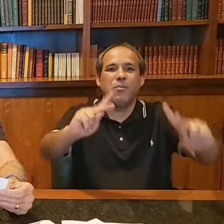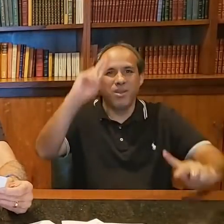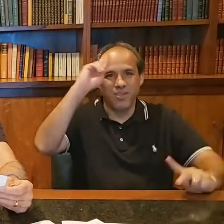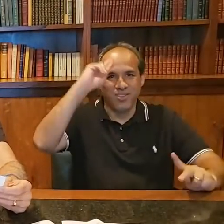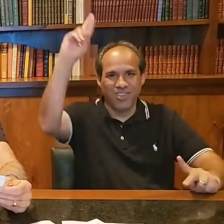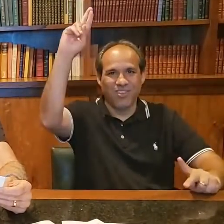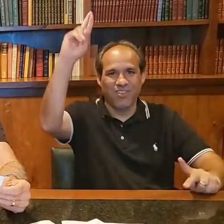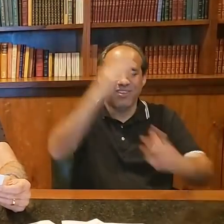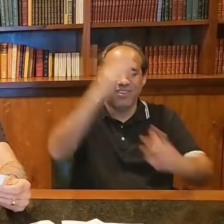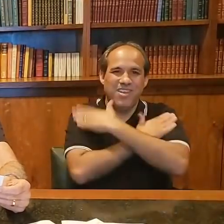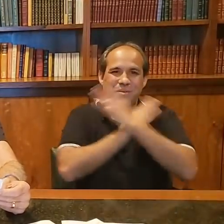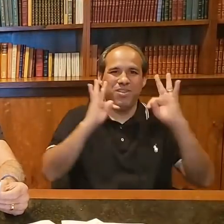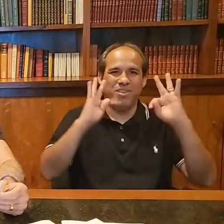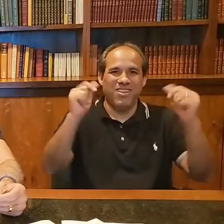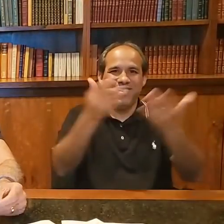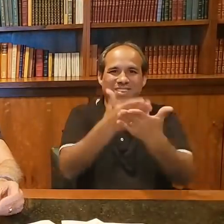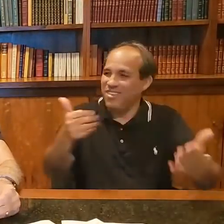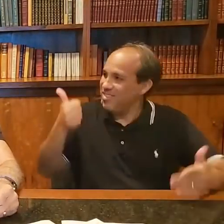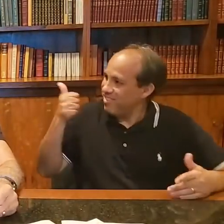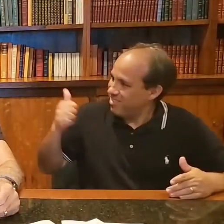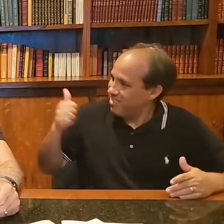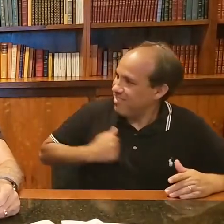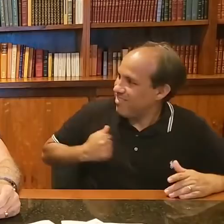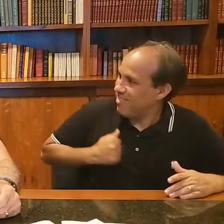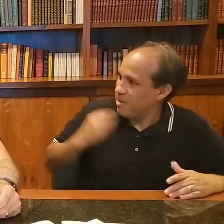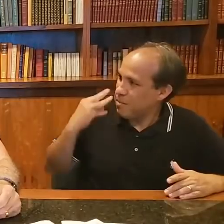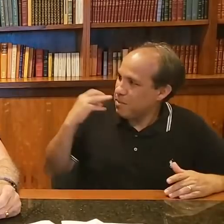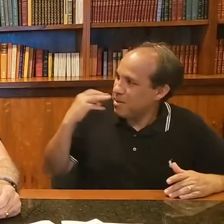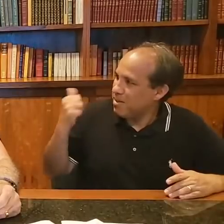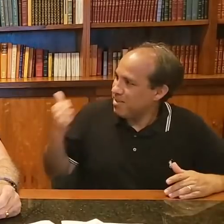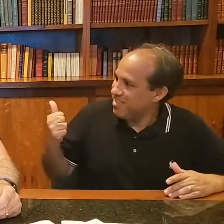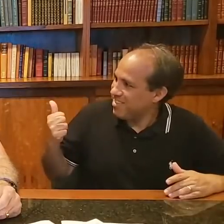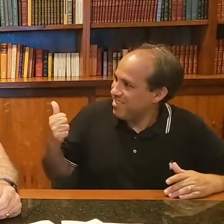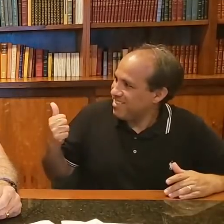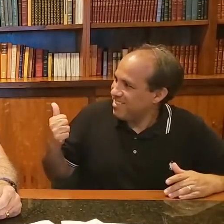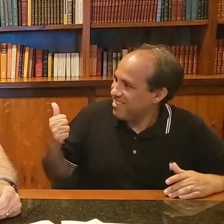Amém. Um abraço a todo mundo, pessoal. Valeu, Milton. Falou. Fora, Milton.